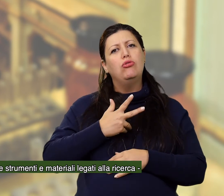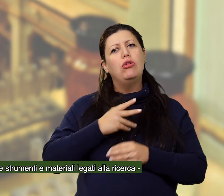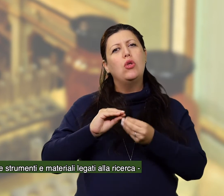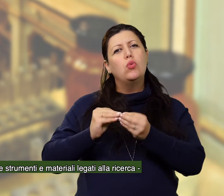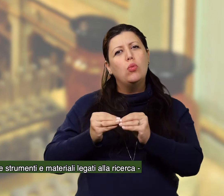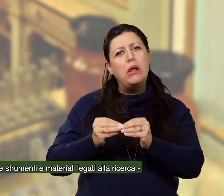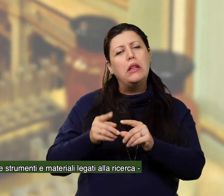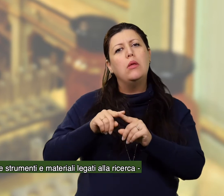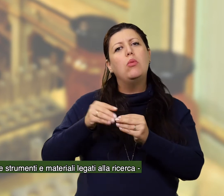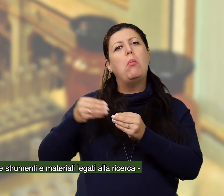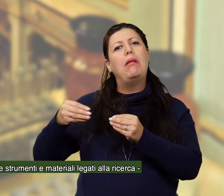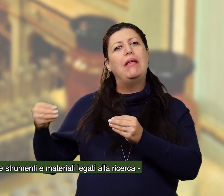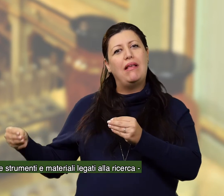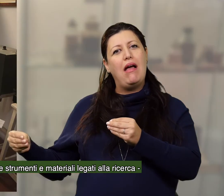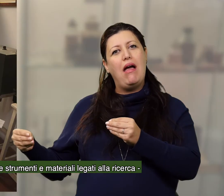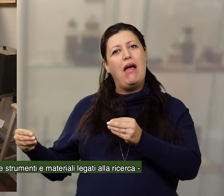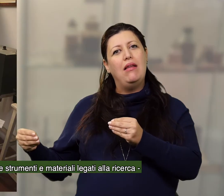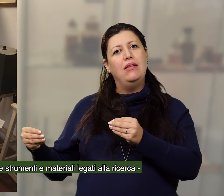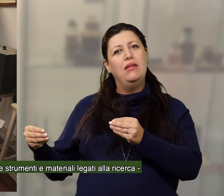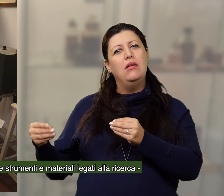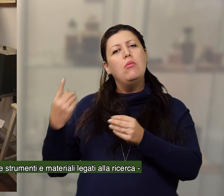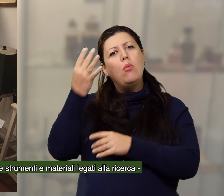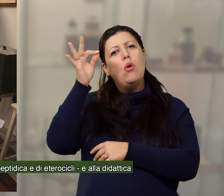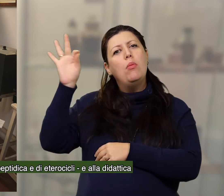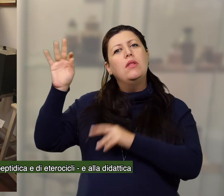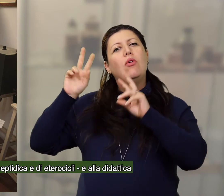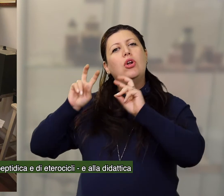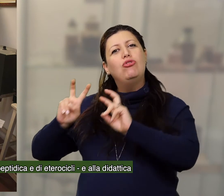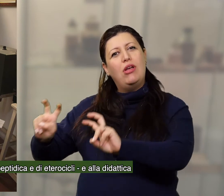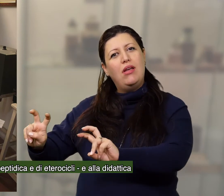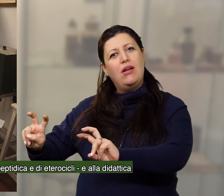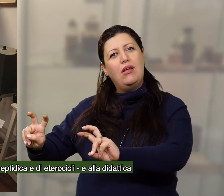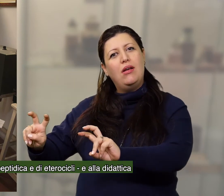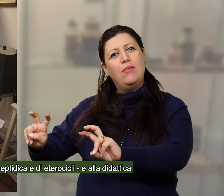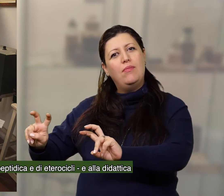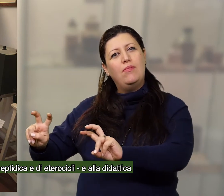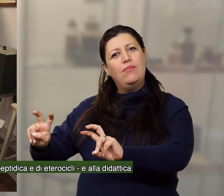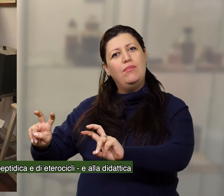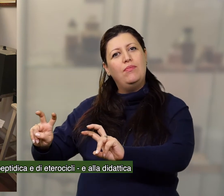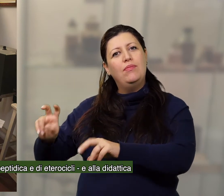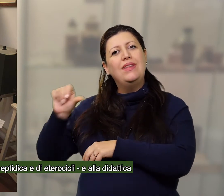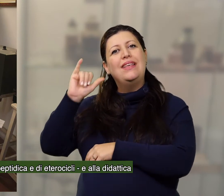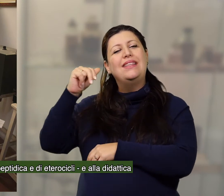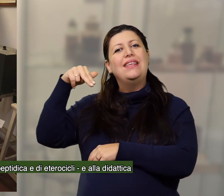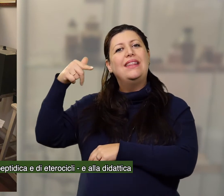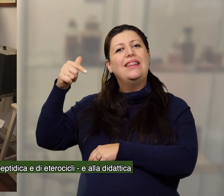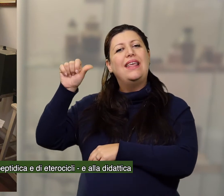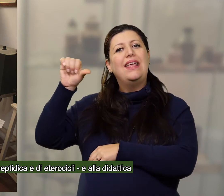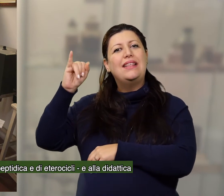materiali legati alla ricerca in particolare sintesi